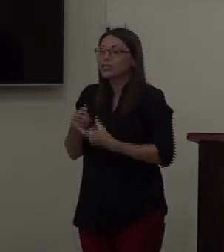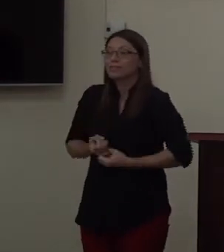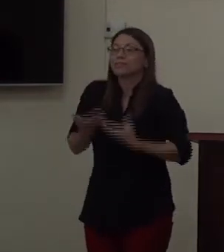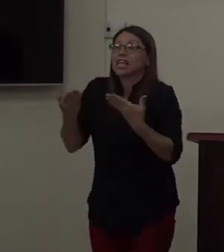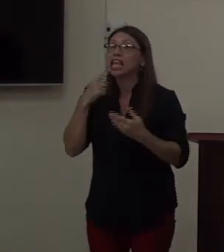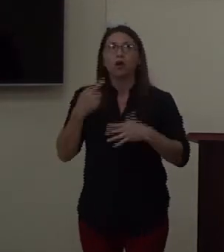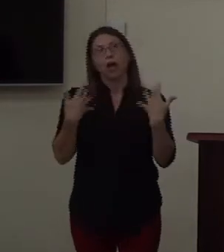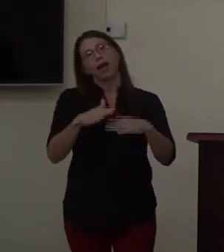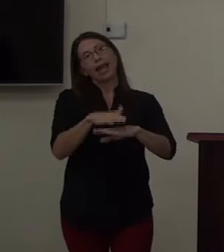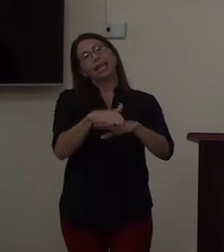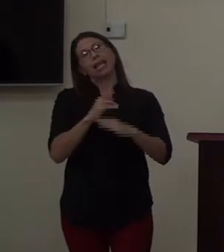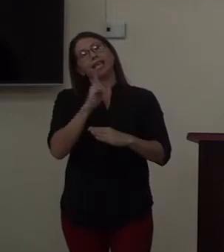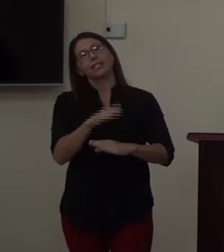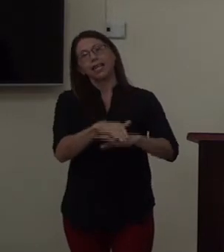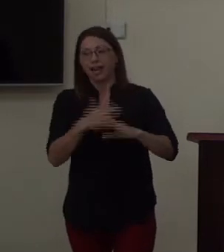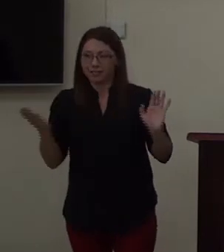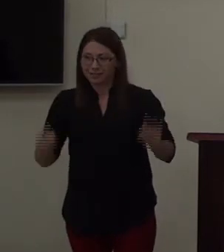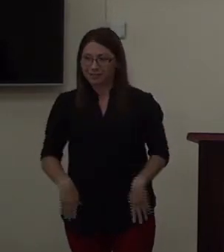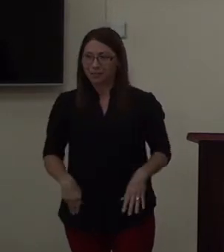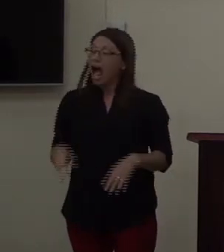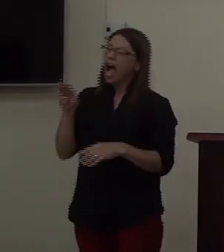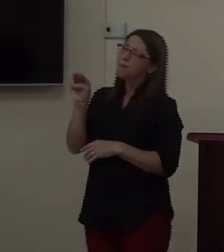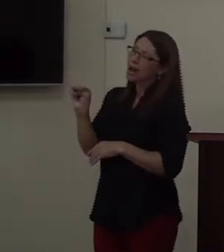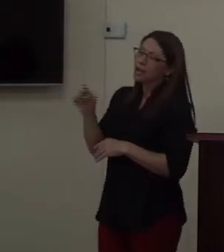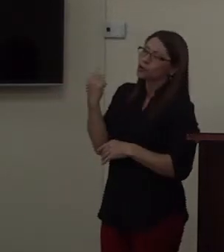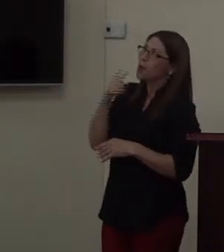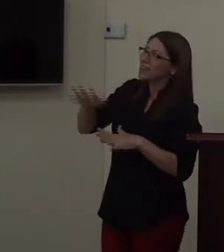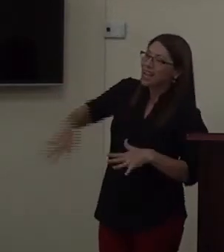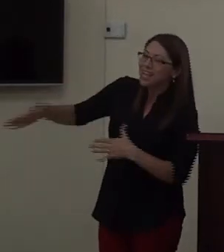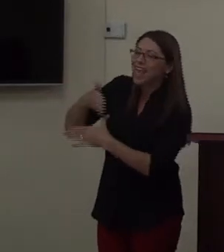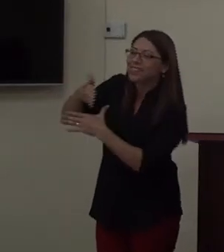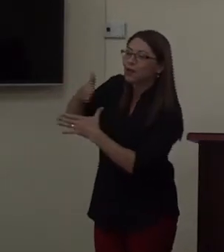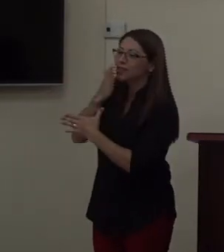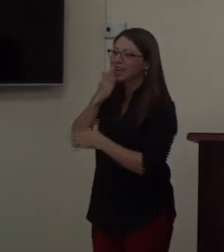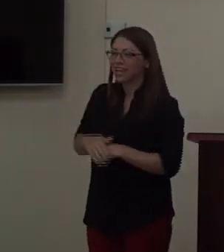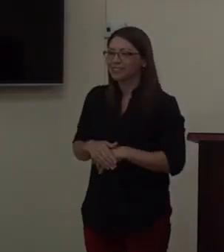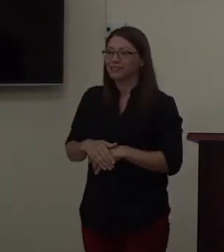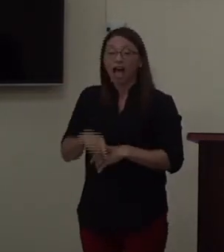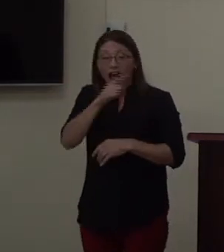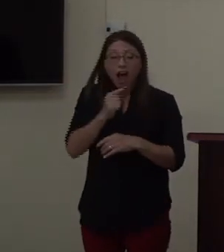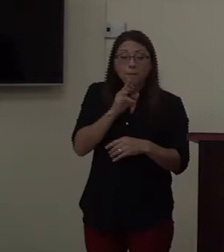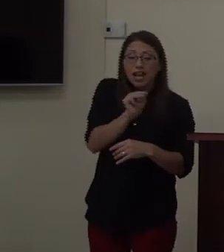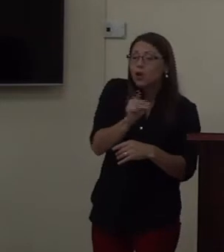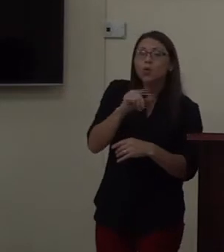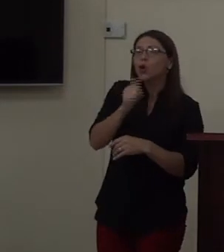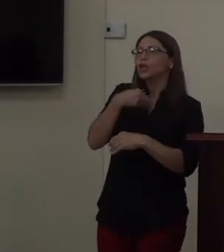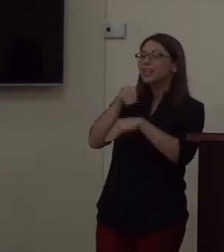el inglés es el inglés. El manejo solo aquí entre los indígenas. No tiene trascendencia entre otros países, entre otros